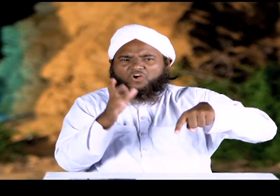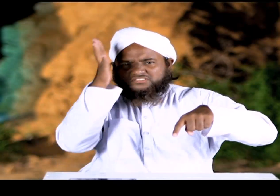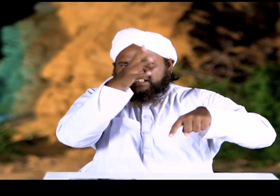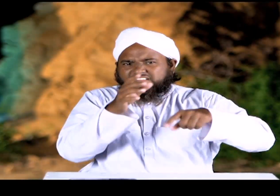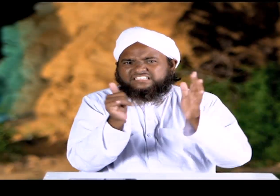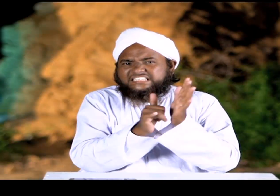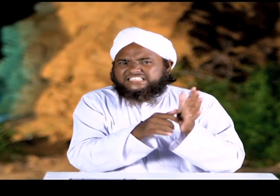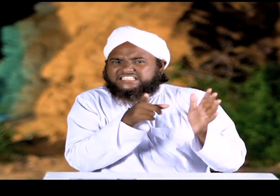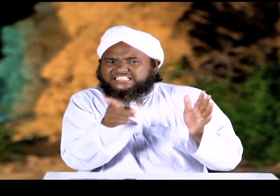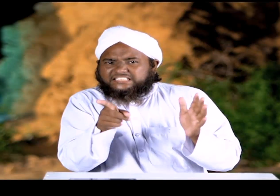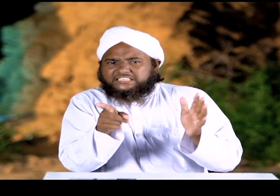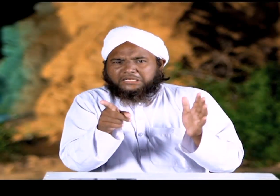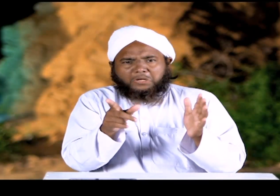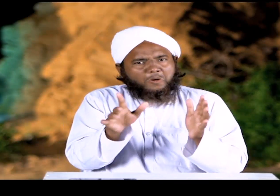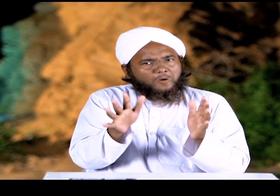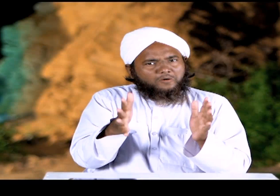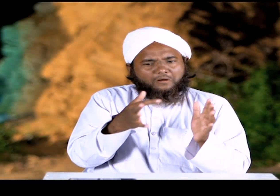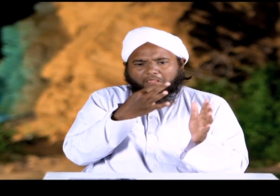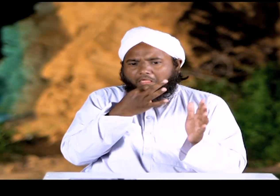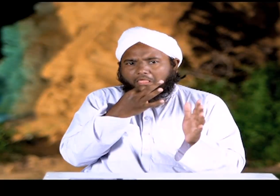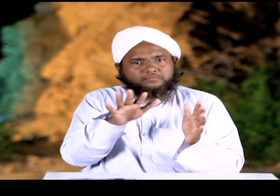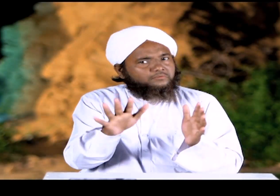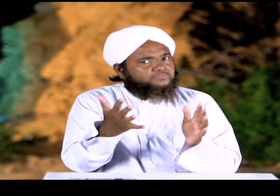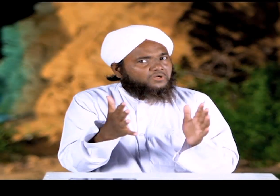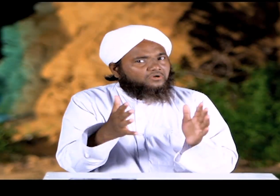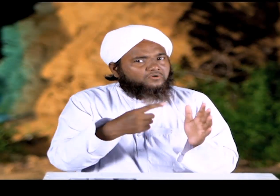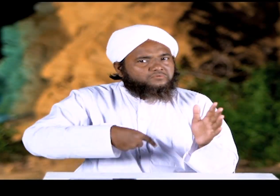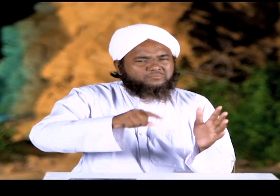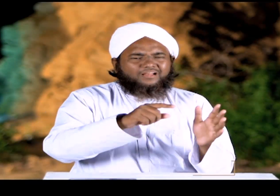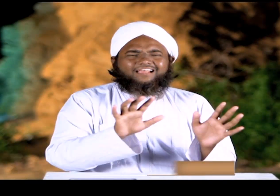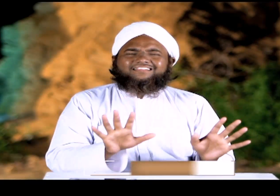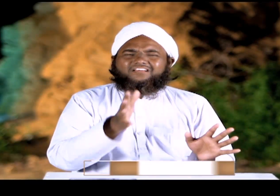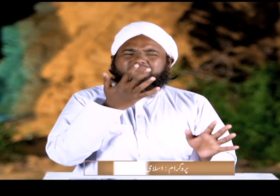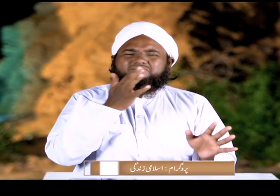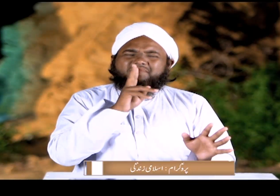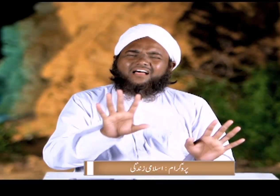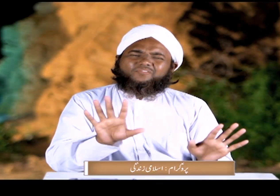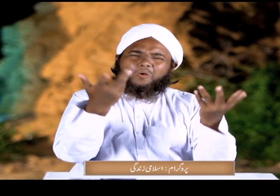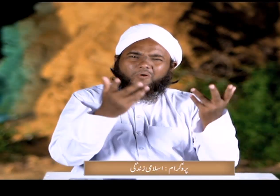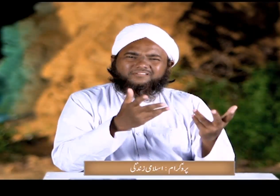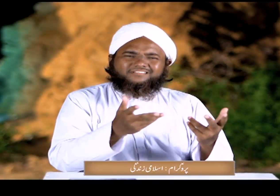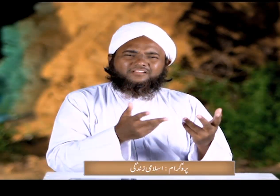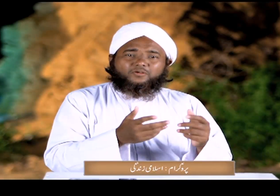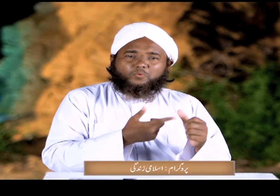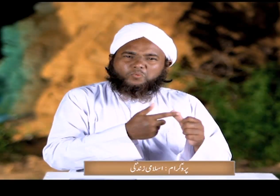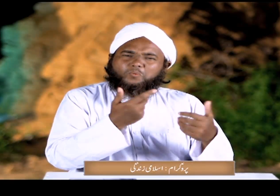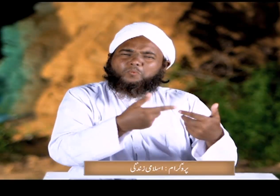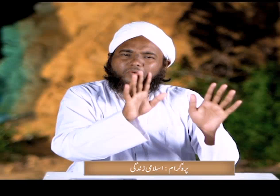ایک اتفاقی امر سمجھتے ہوئے ایک بے باک یزیدی نے کہا: آپ کو اللہ کریم کے رسول صلی